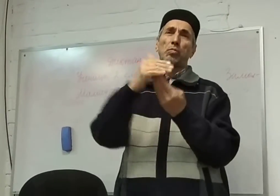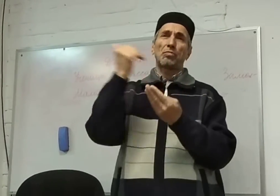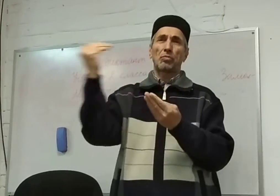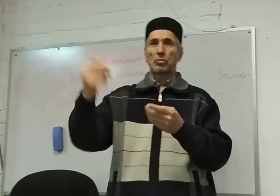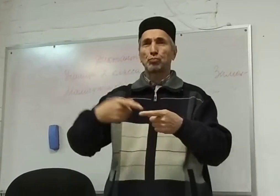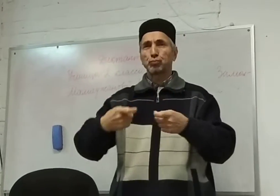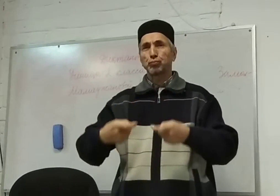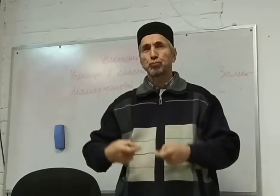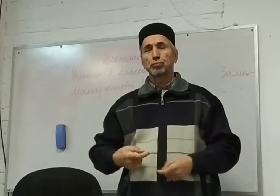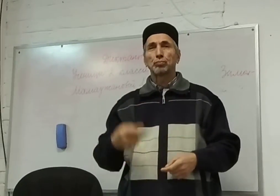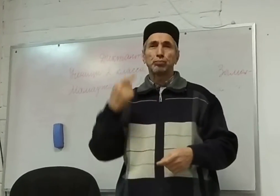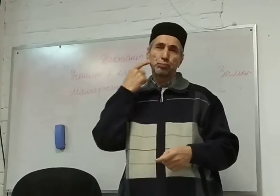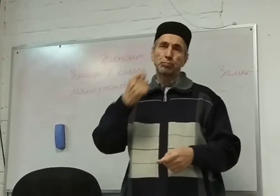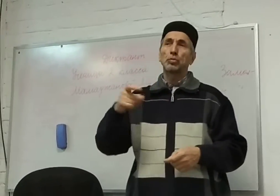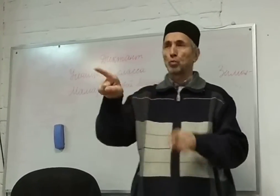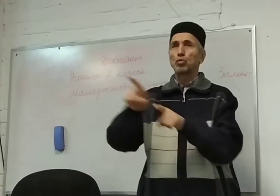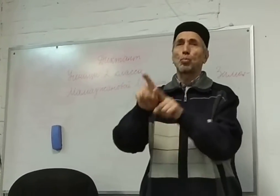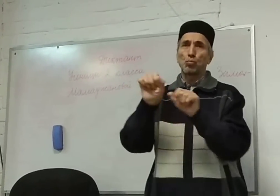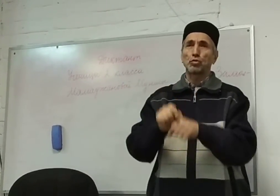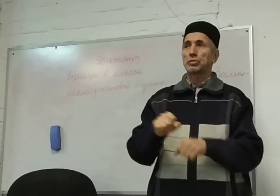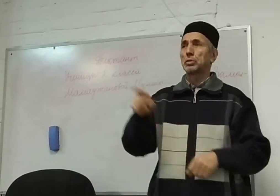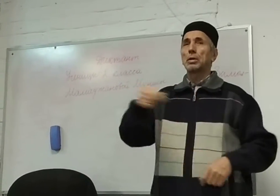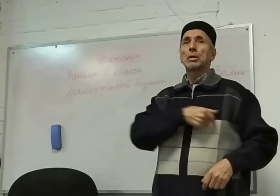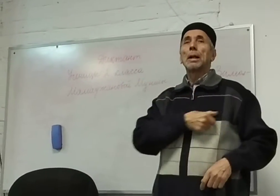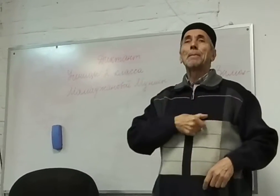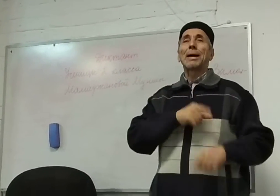три дня она риэлтор везет по 3-4 клиента.